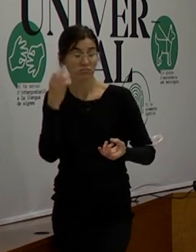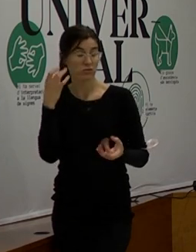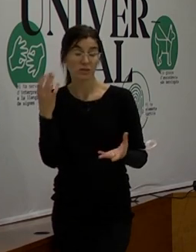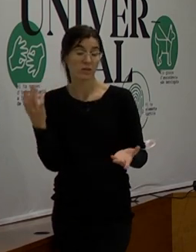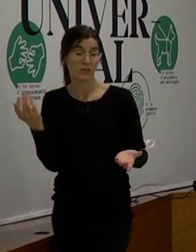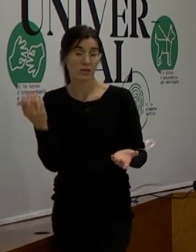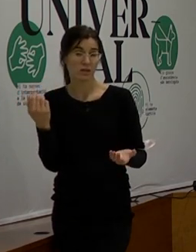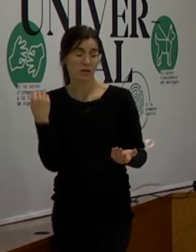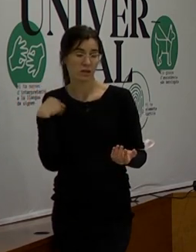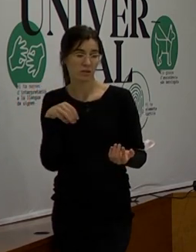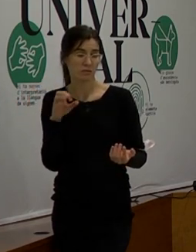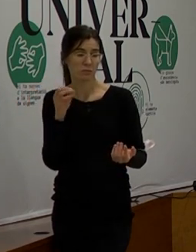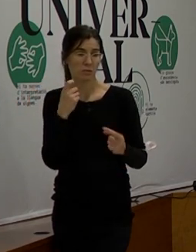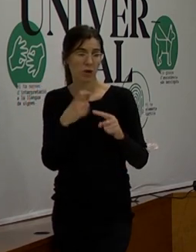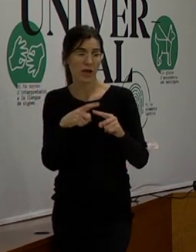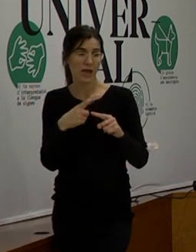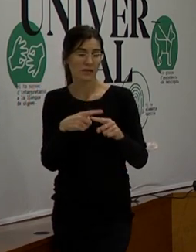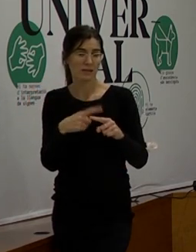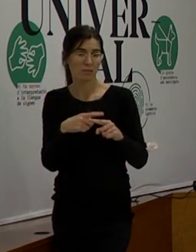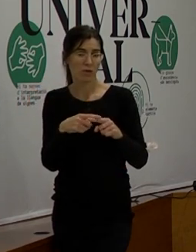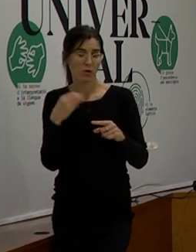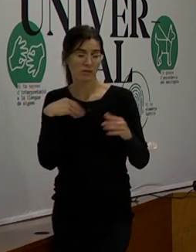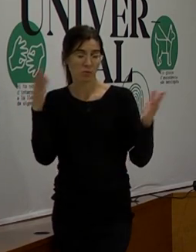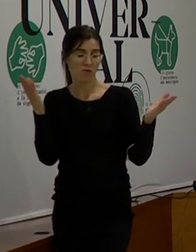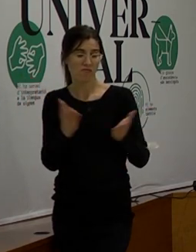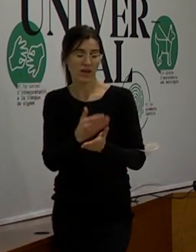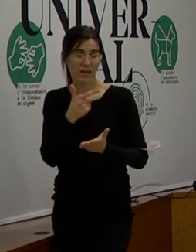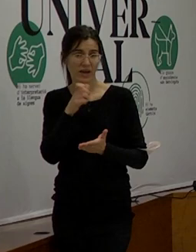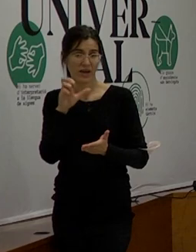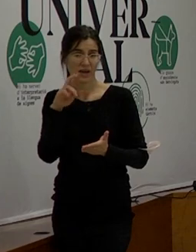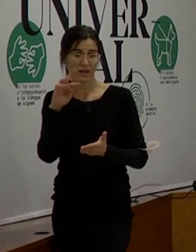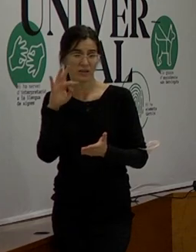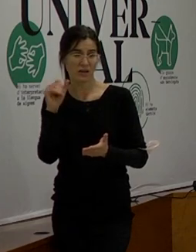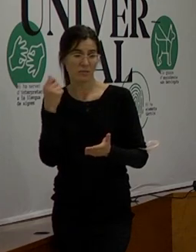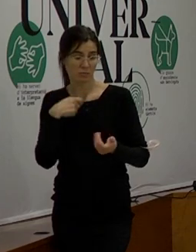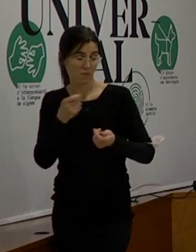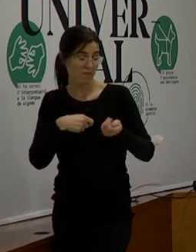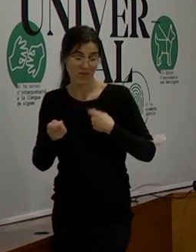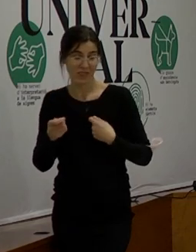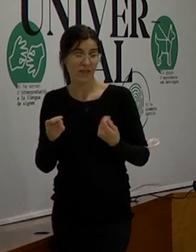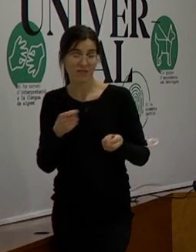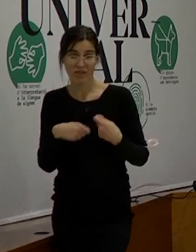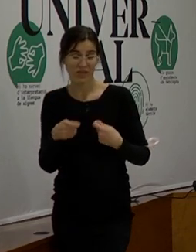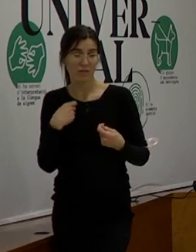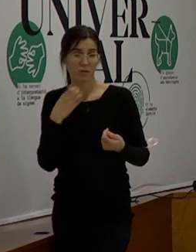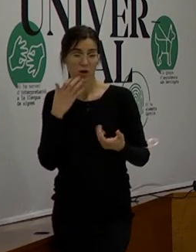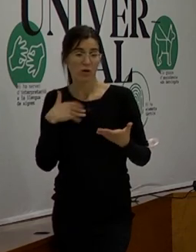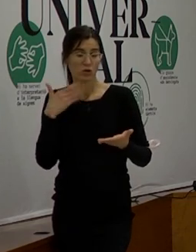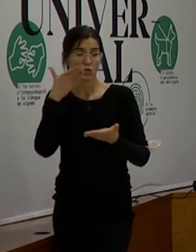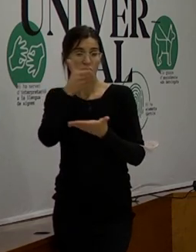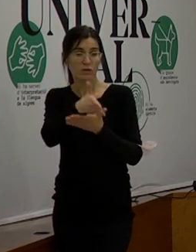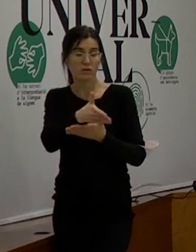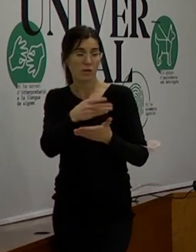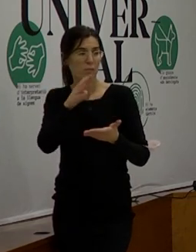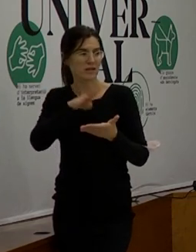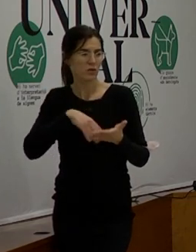Churradas. O, a eso de Extremadura, en vaya el jefe, el jardinero. Vende. O sea, ahora, tú entras a la sala, arribas al aeropuerto,